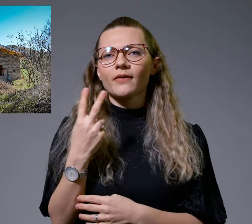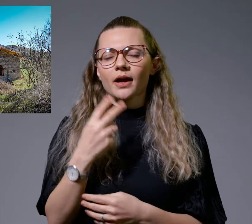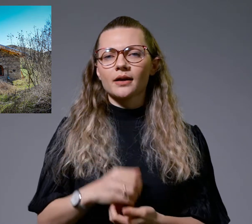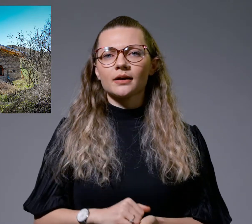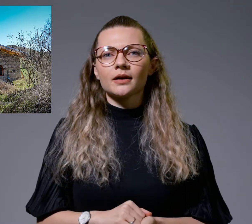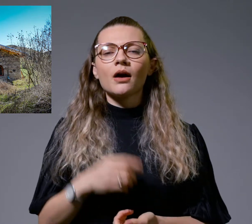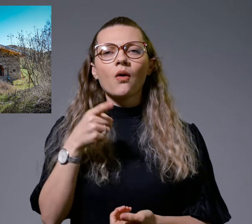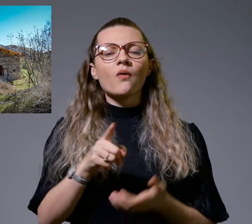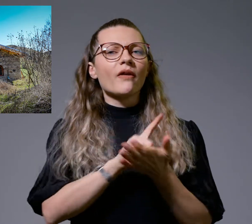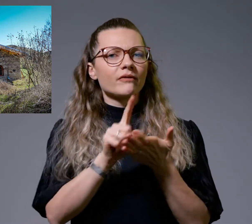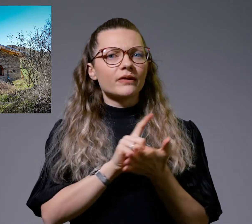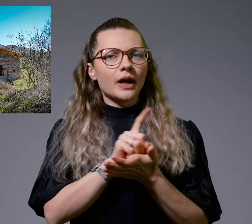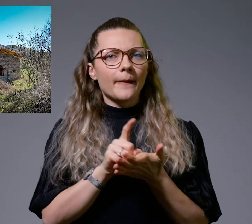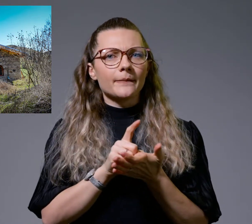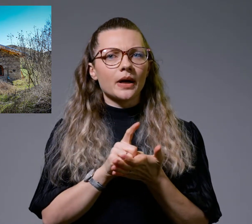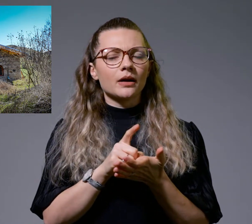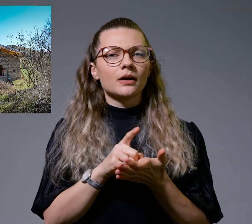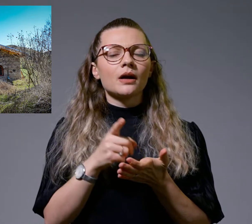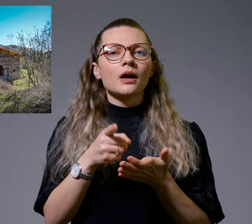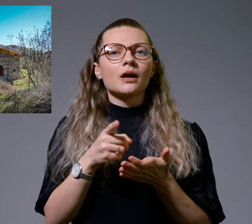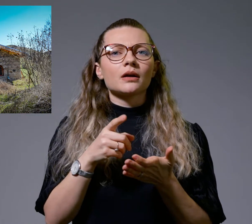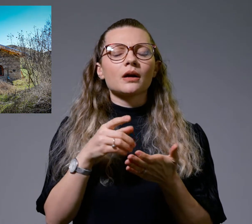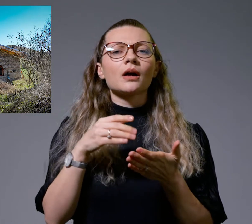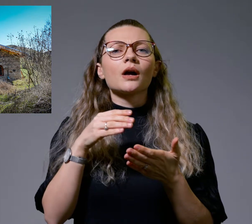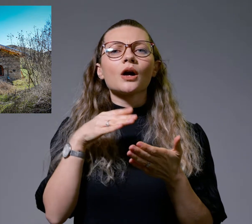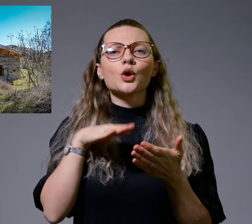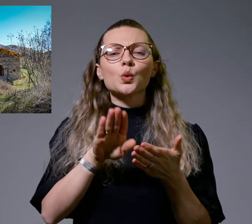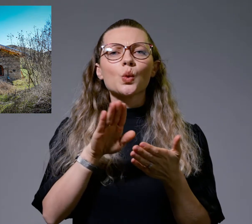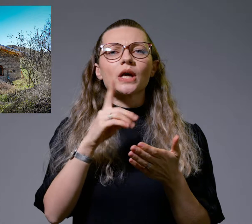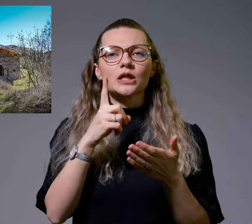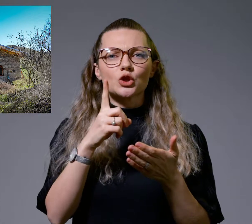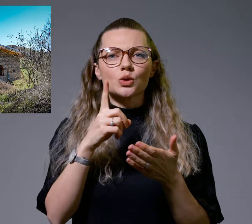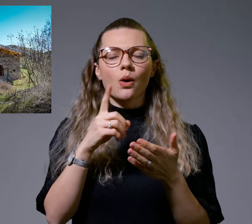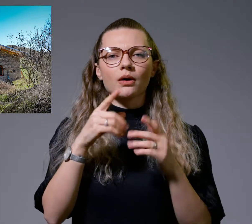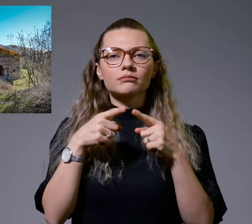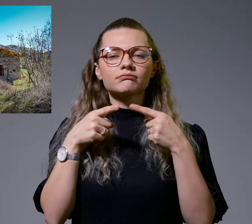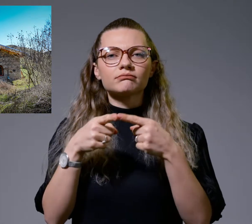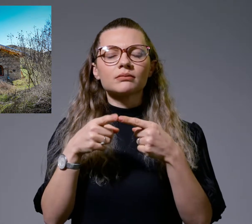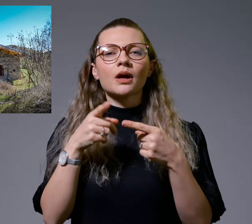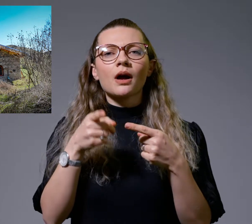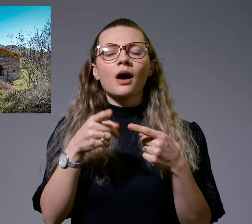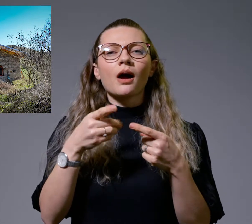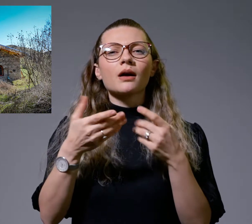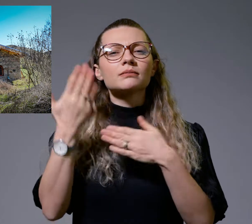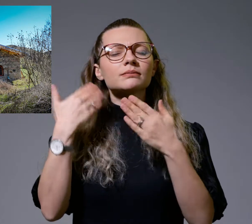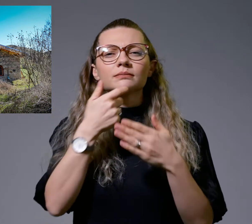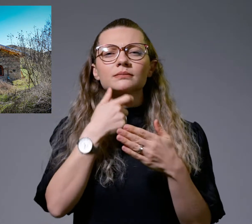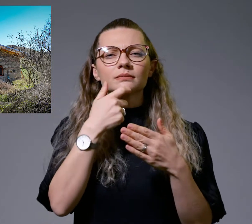Во тоа време, на југоисточниот агол на античкото Обзидие, изградена